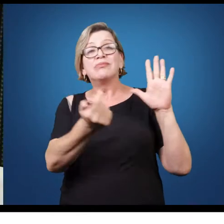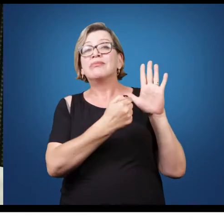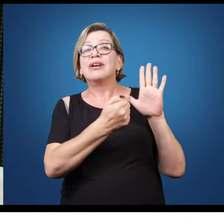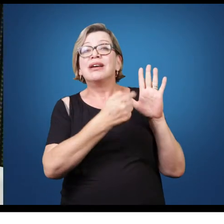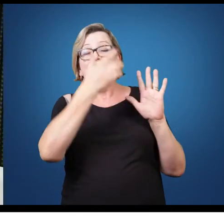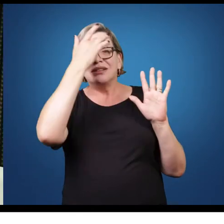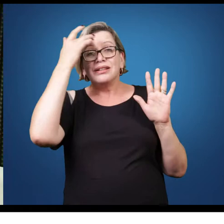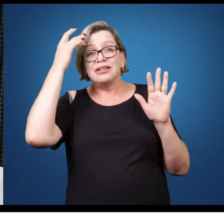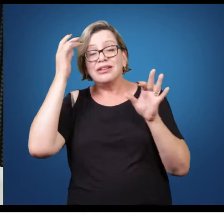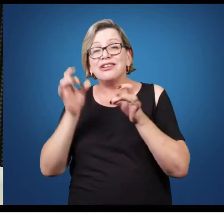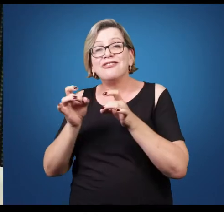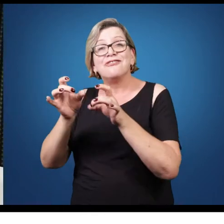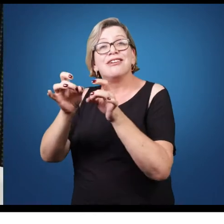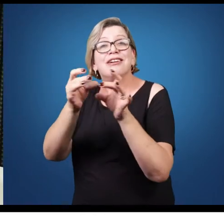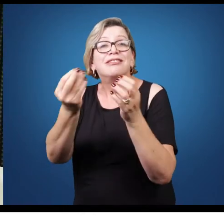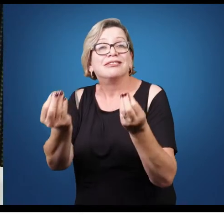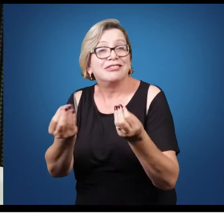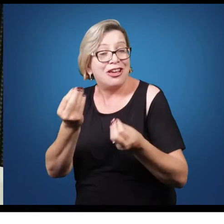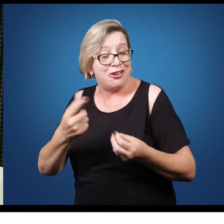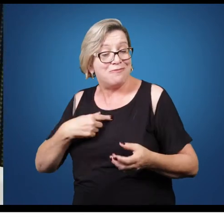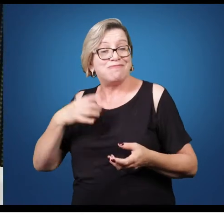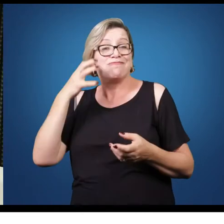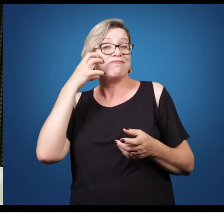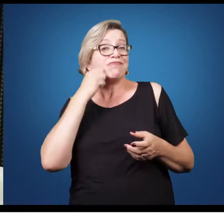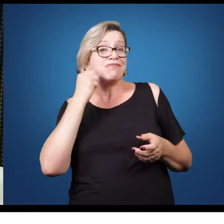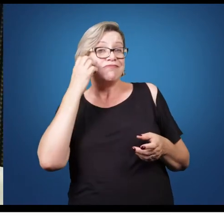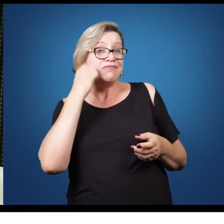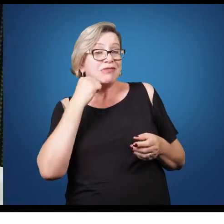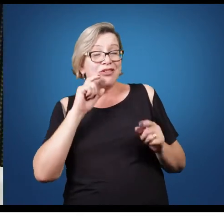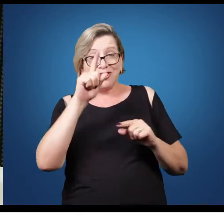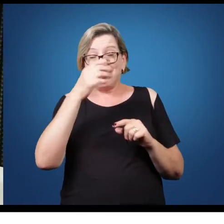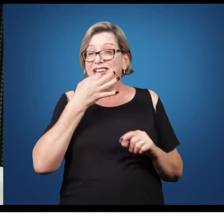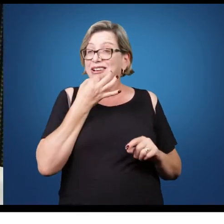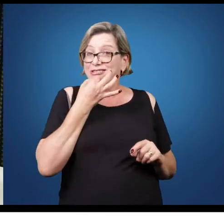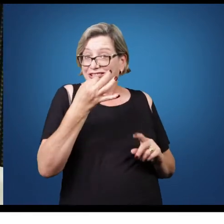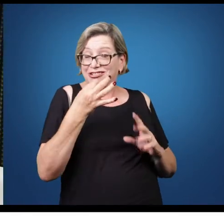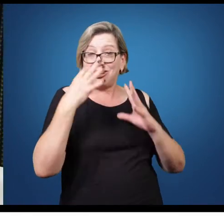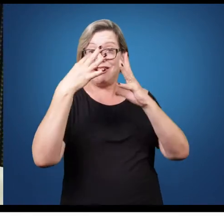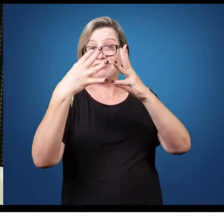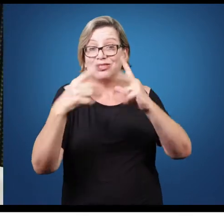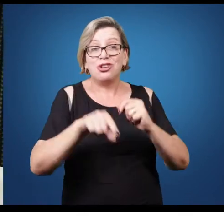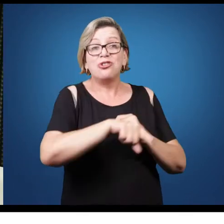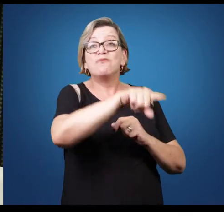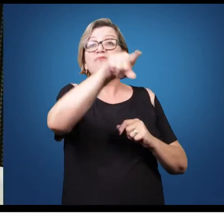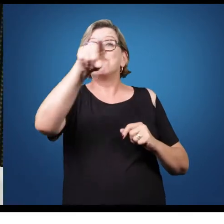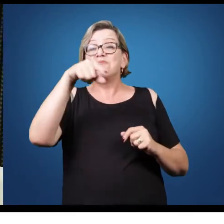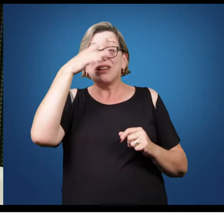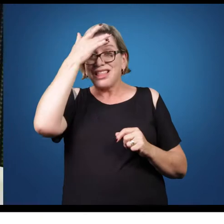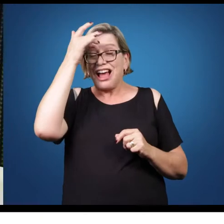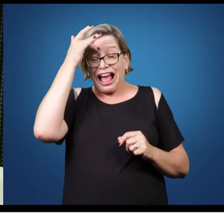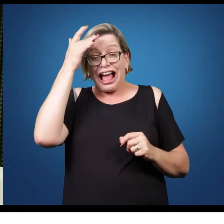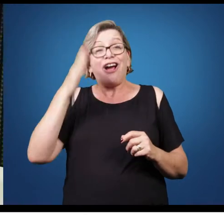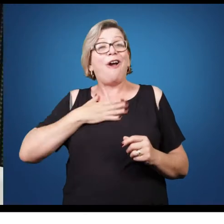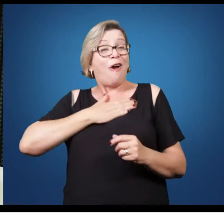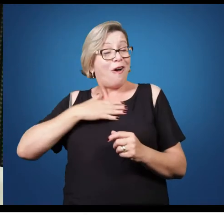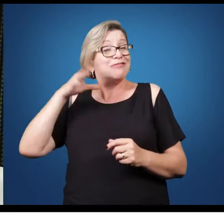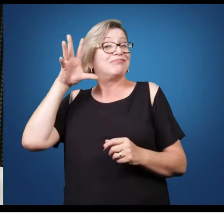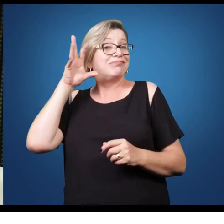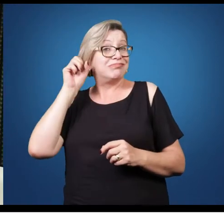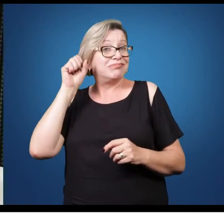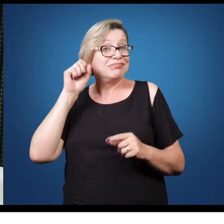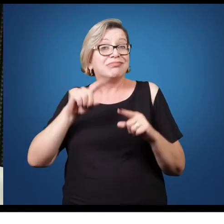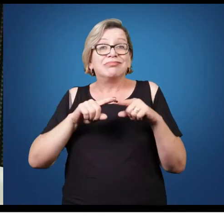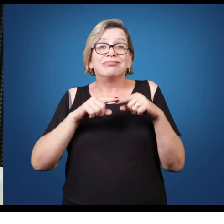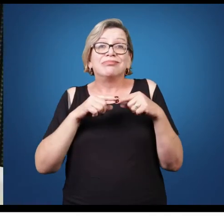no seu no seu disco pra mim tá bom tá ganhando dinheiro você está falando mal de tudo aí todo mundo ficou feliz de ouvir você fala mal de tudo o